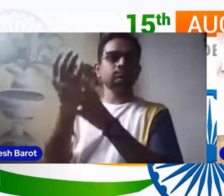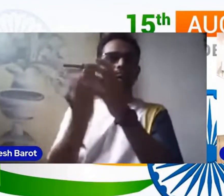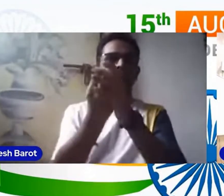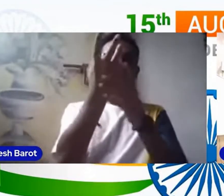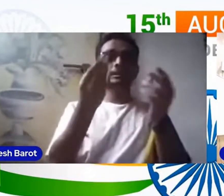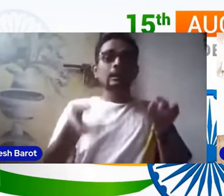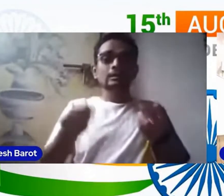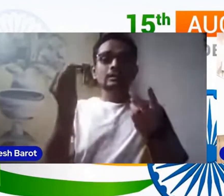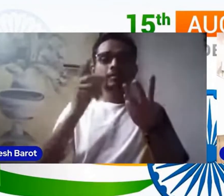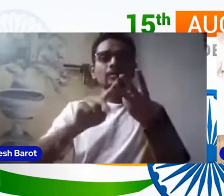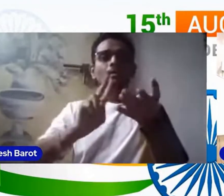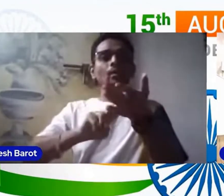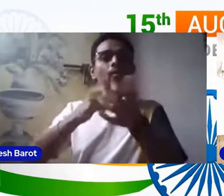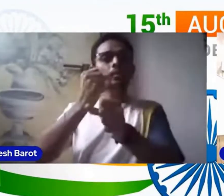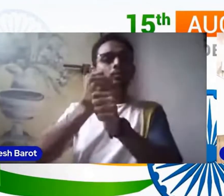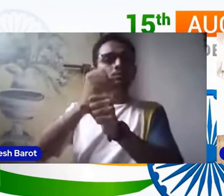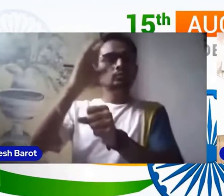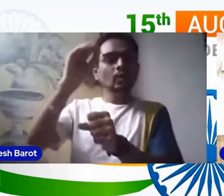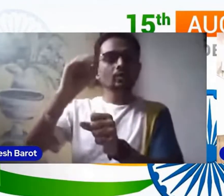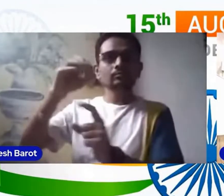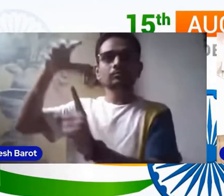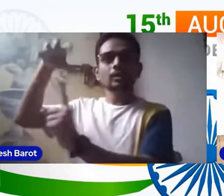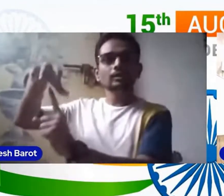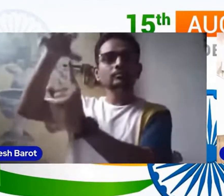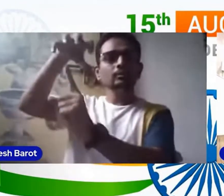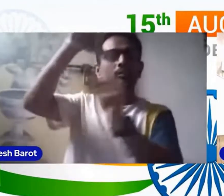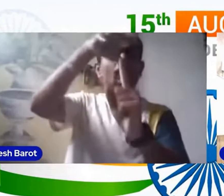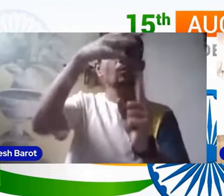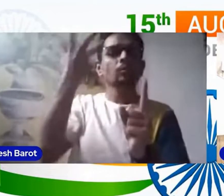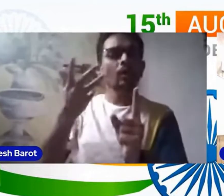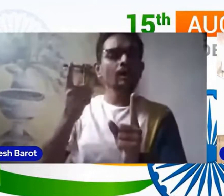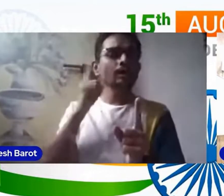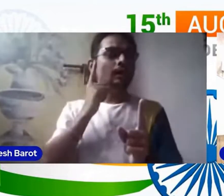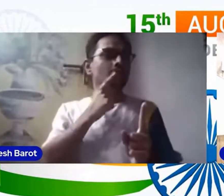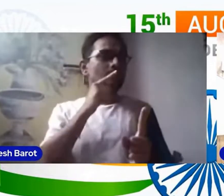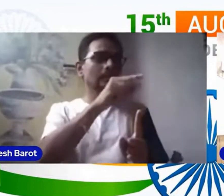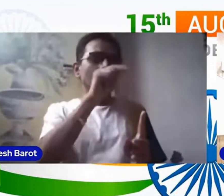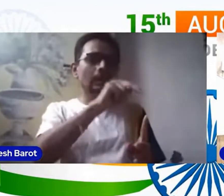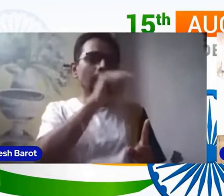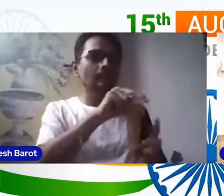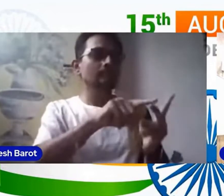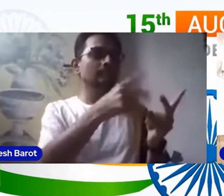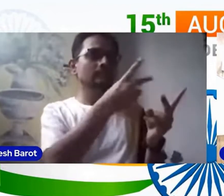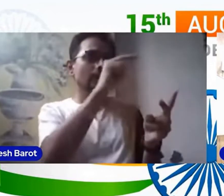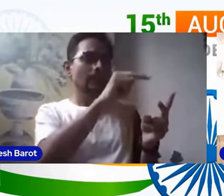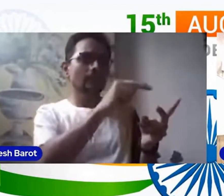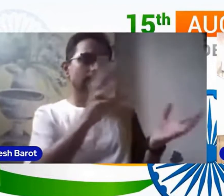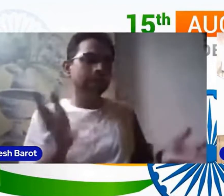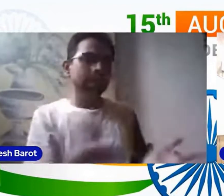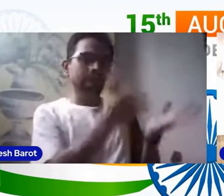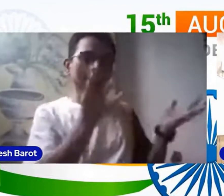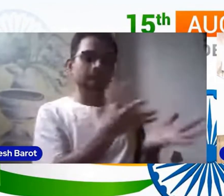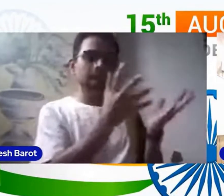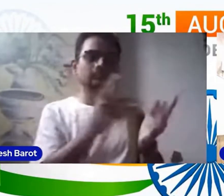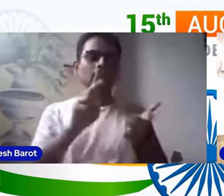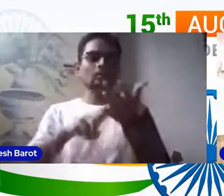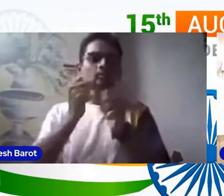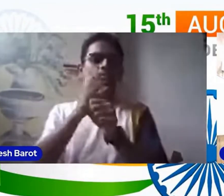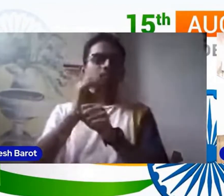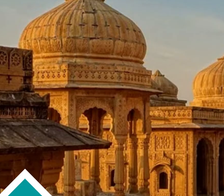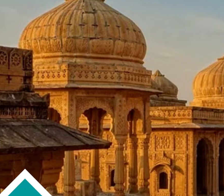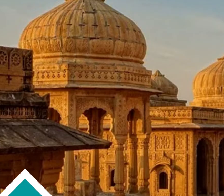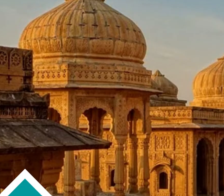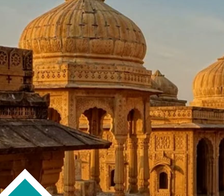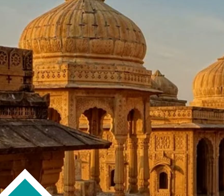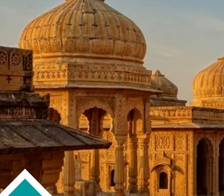हैं, तो ये चीज़ें भी धीरे धीरे सब बहुत अच्छे से बढ़ रही है। कई सारे NGOs हैं, जैसे डेफ NGO है, तो